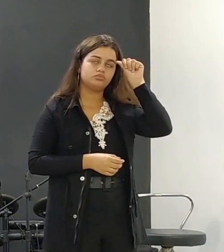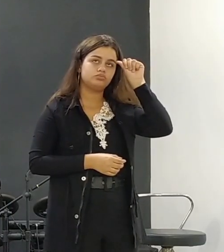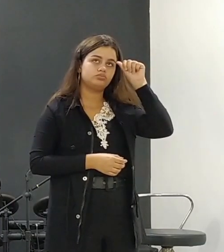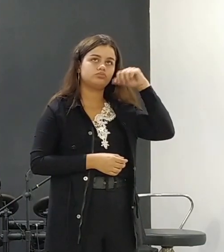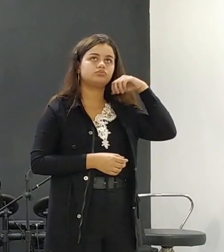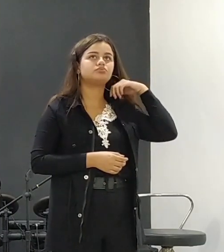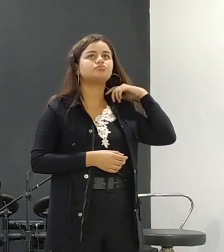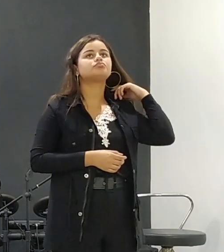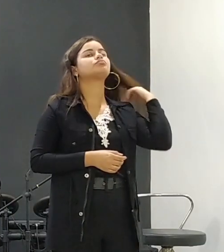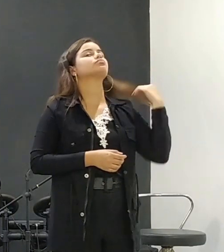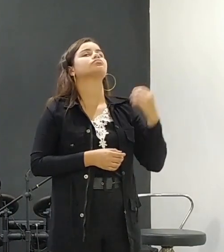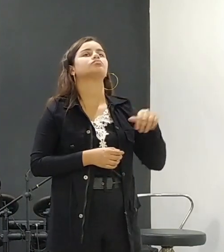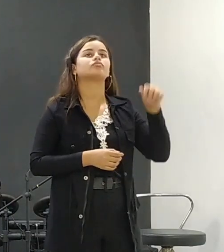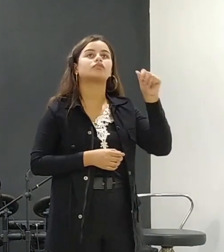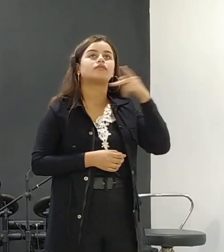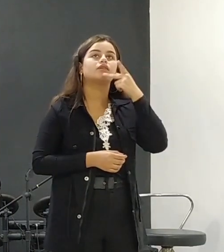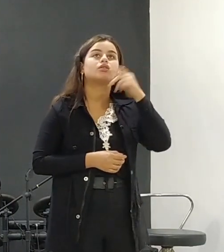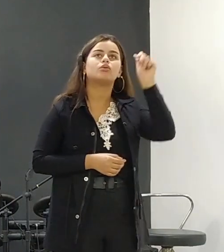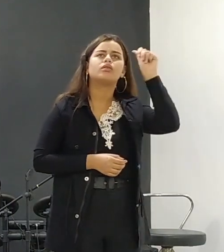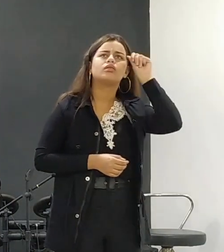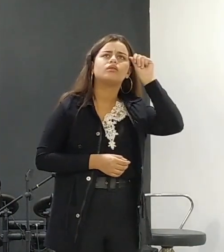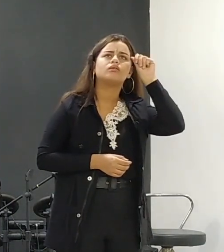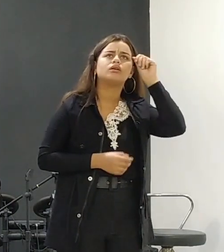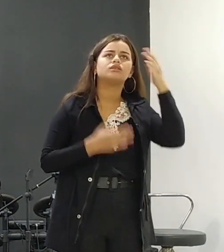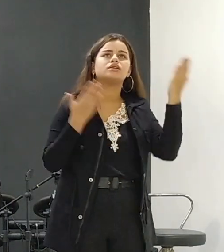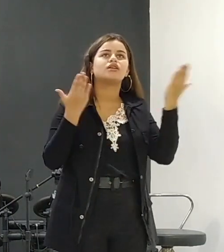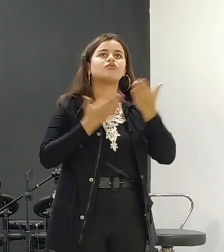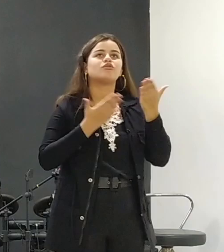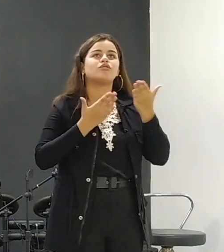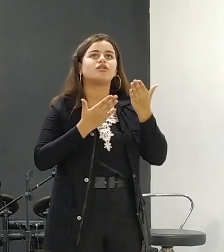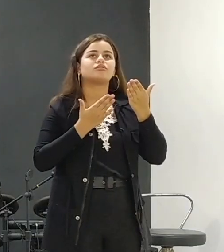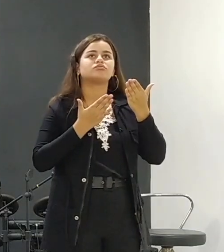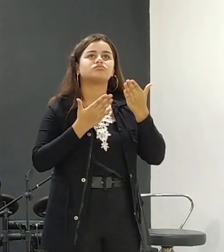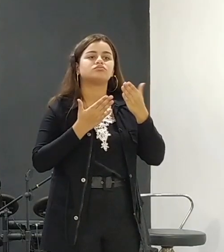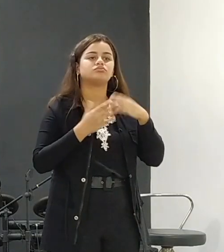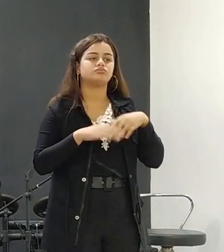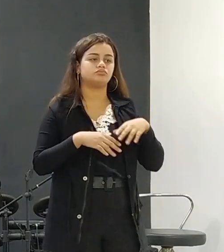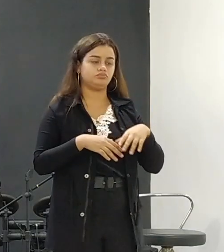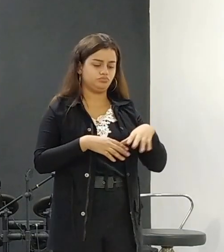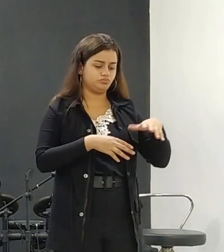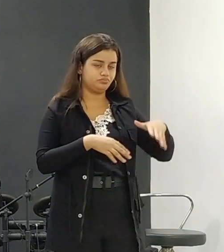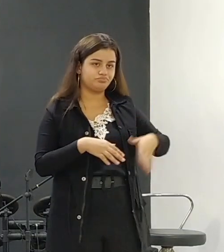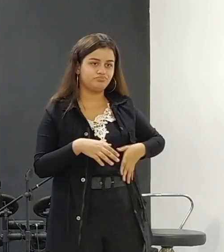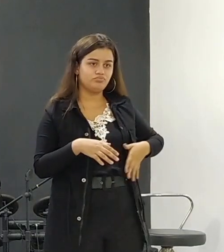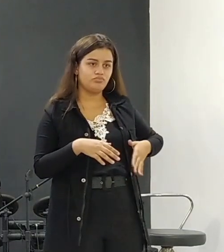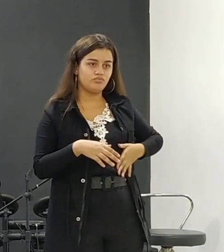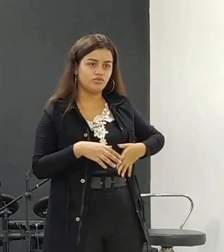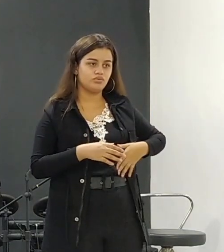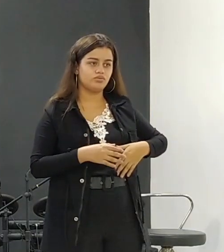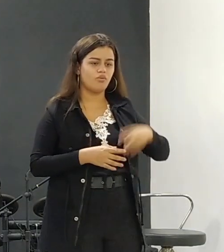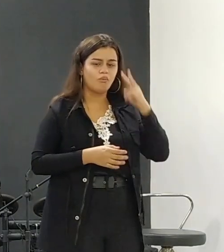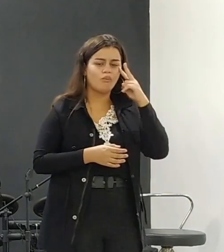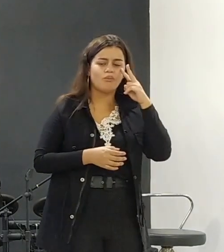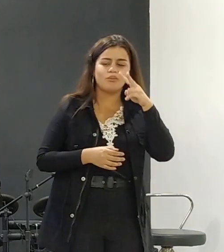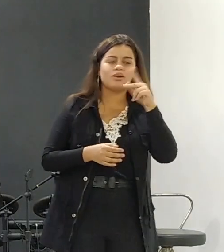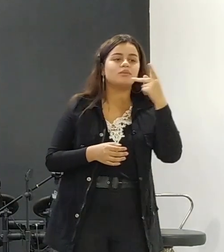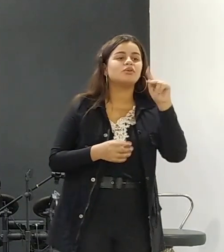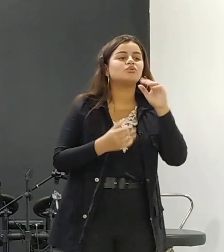Adão. E disse Adão: esta agora é osso dos meus ossos. Olha aí para sua esposa aí.